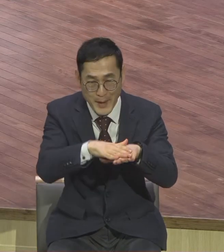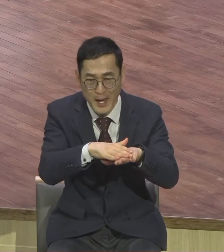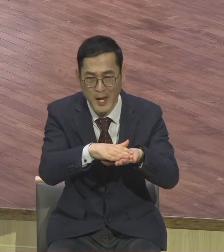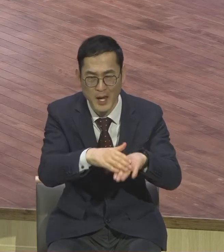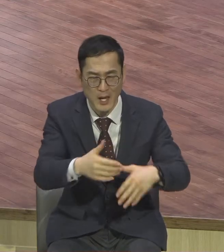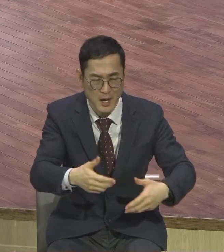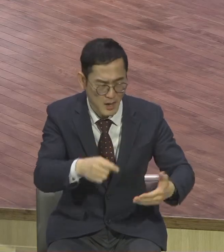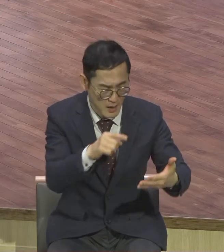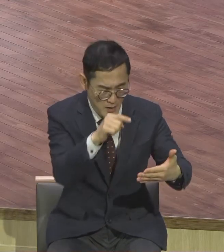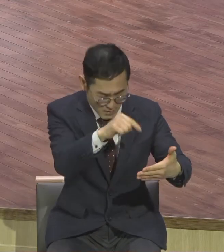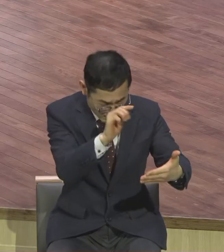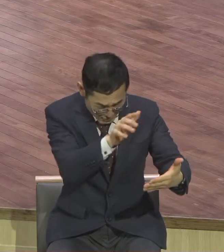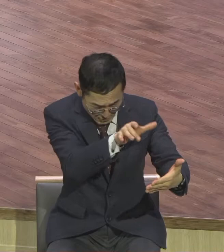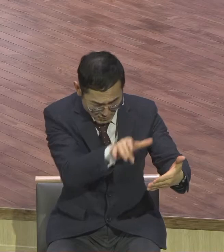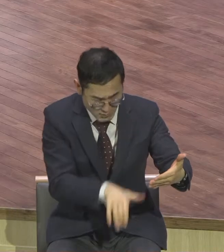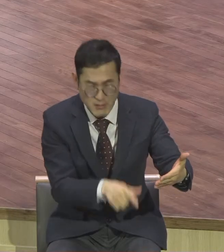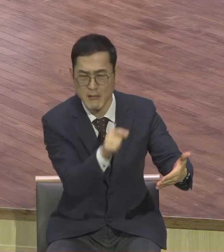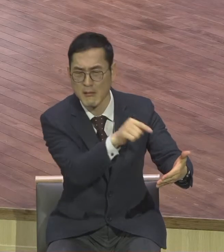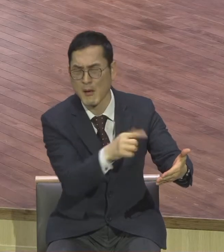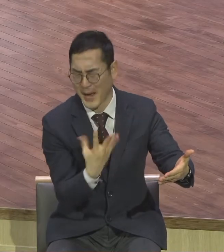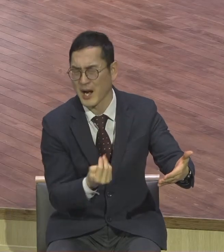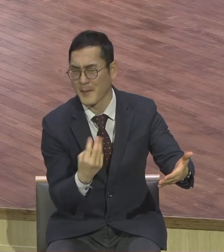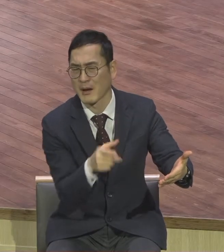그냥 말로 엄청나게 넘치고 있어요.